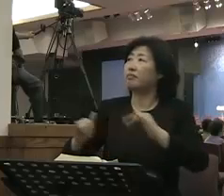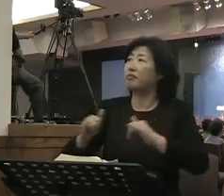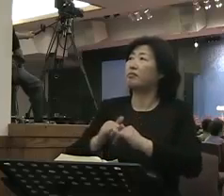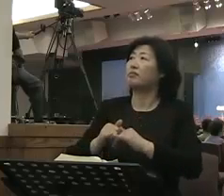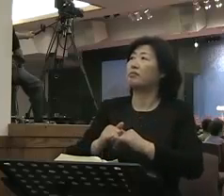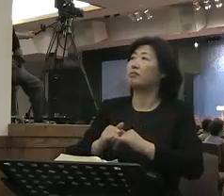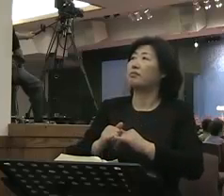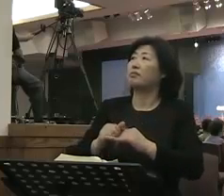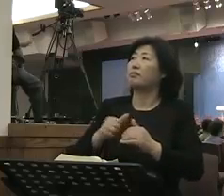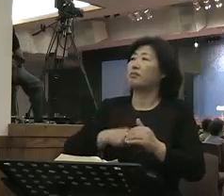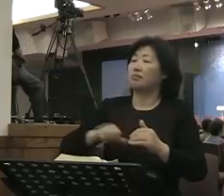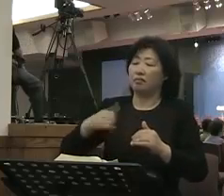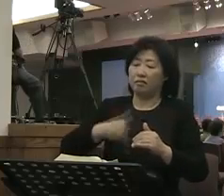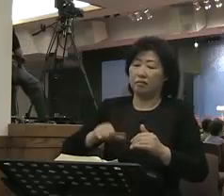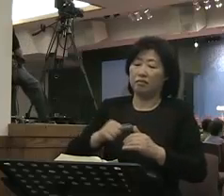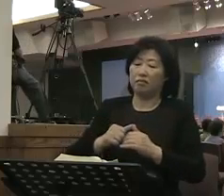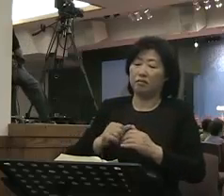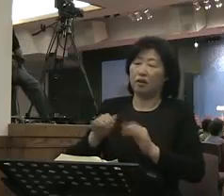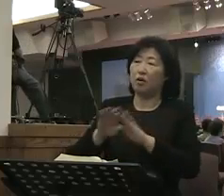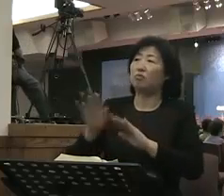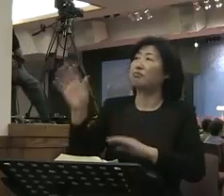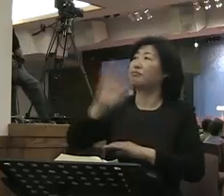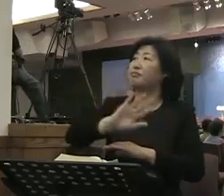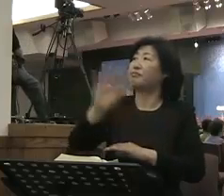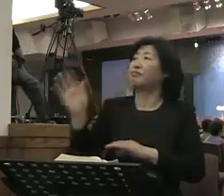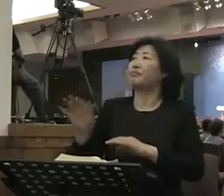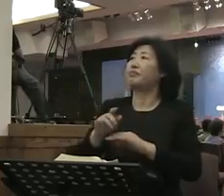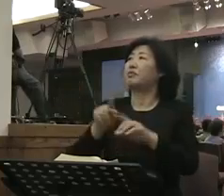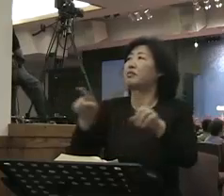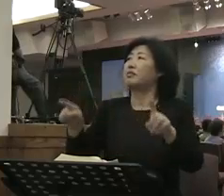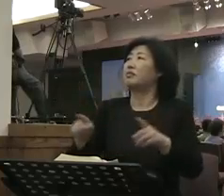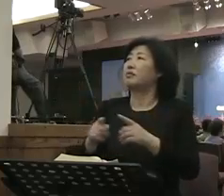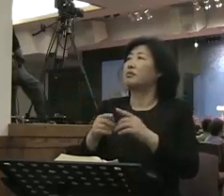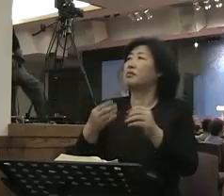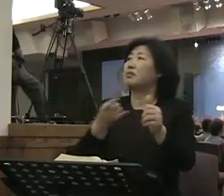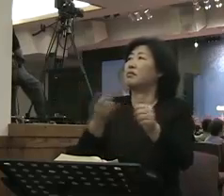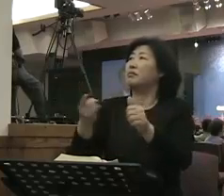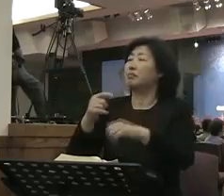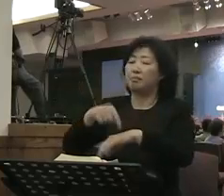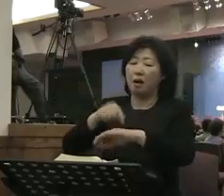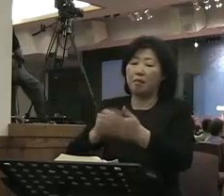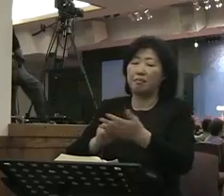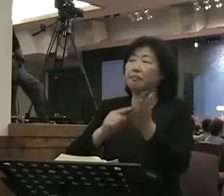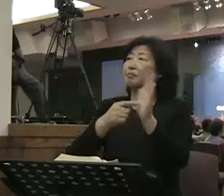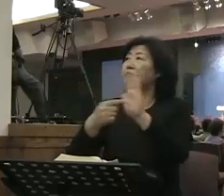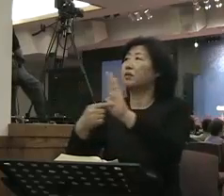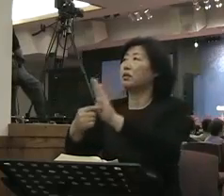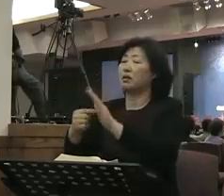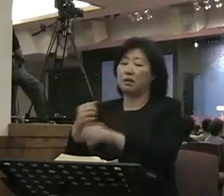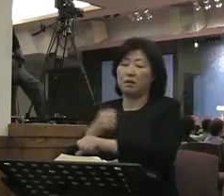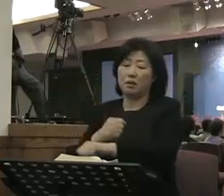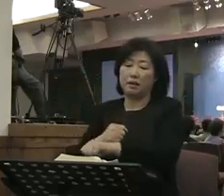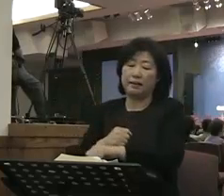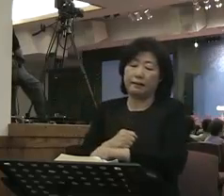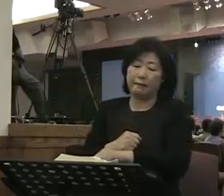보며 손을 흔들면서 그들에게 마음을 표시합니다.